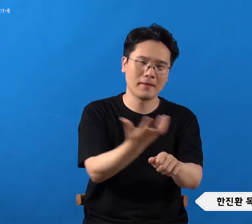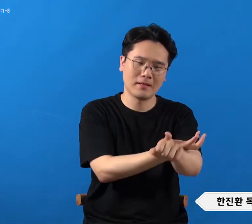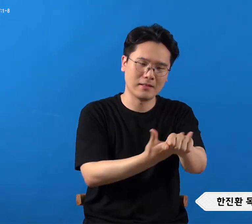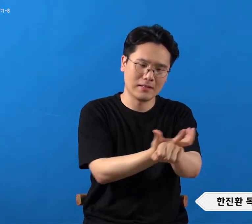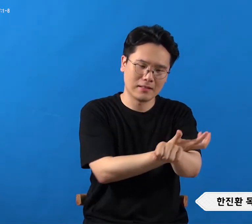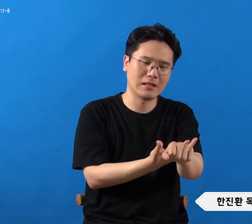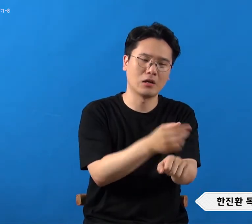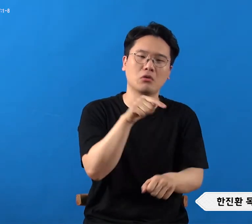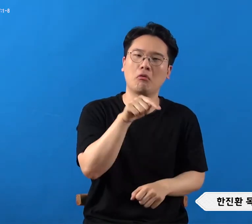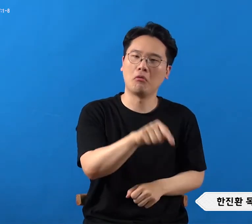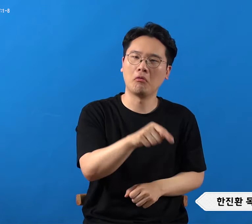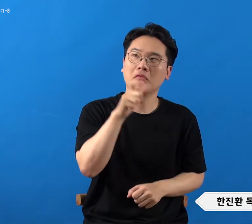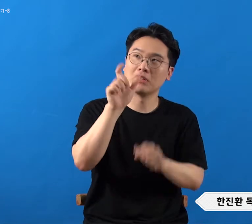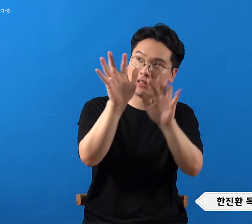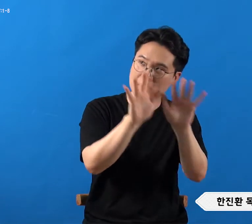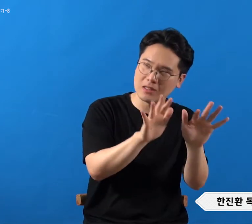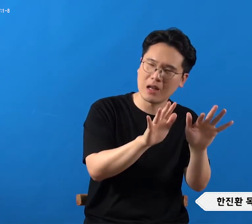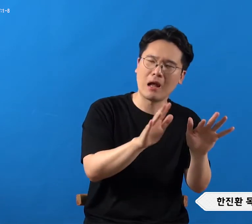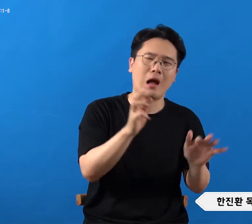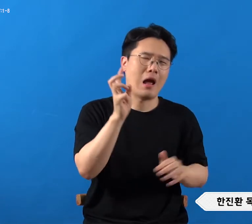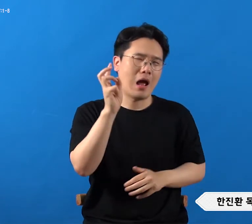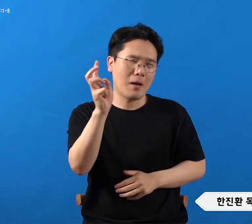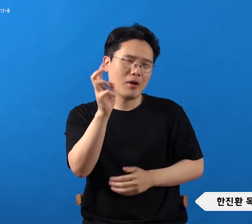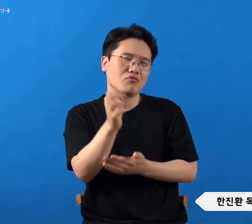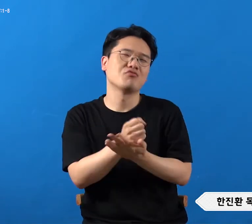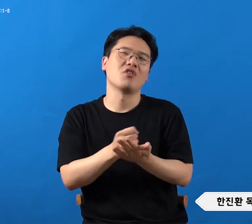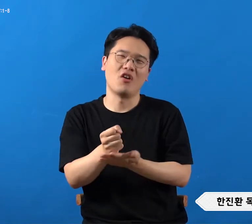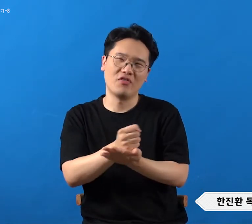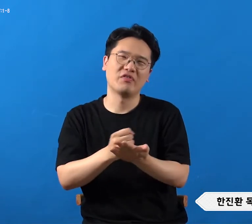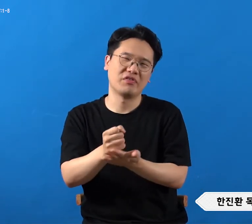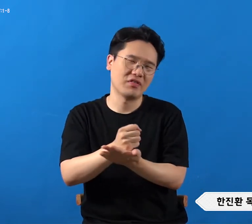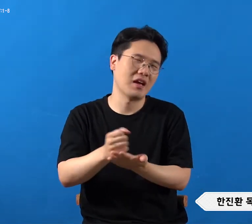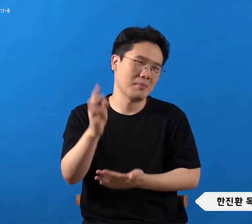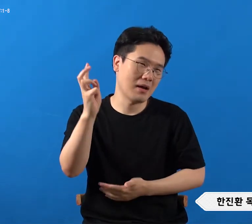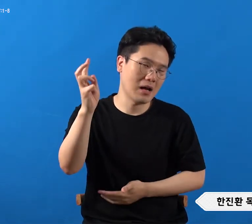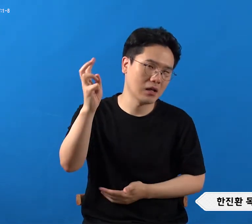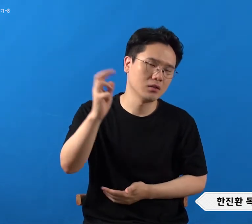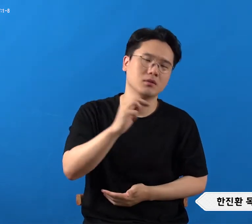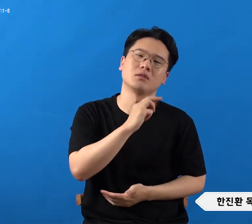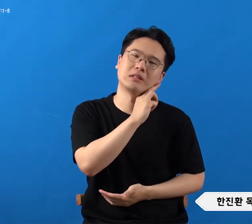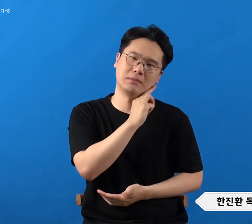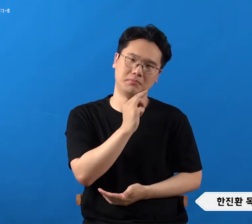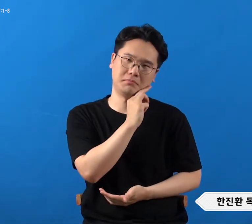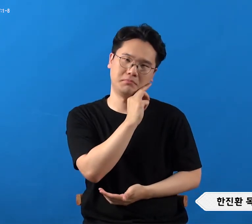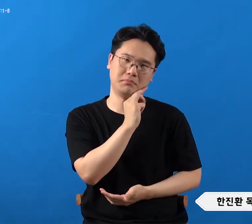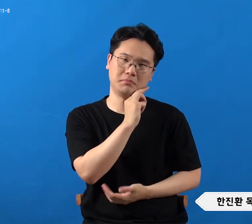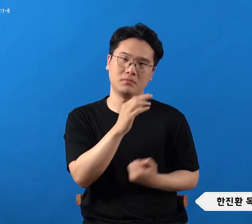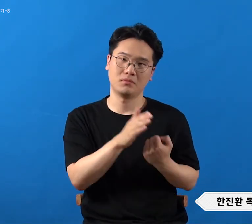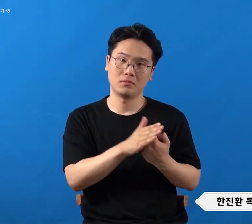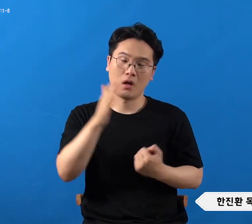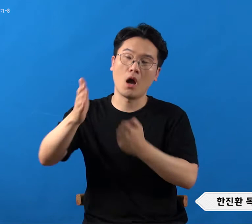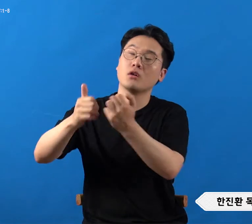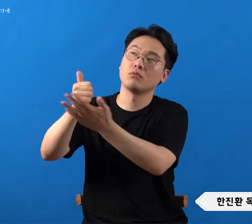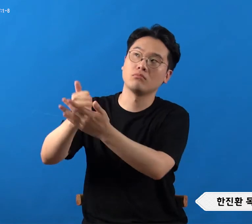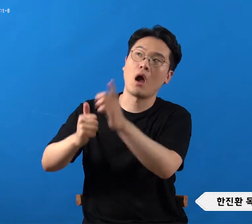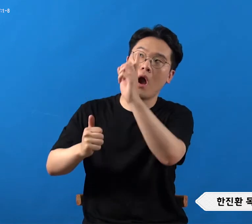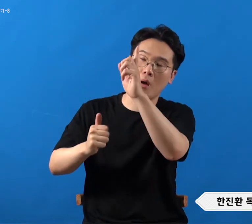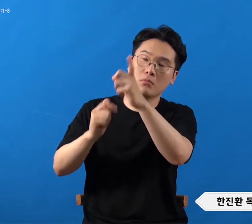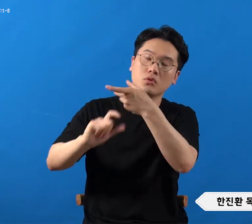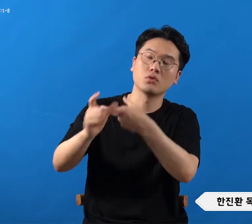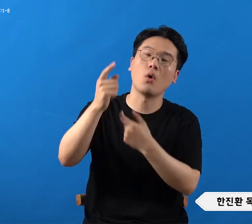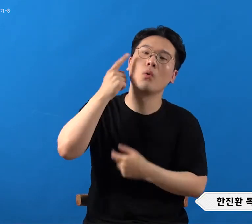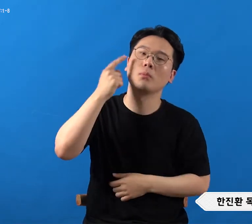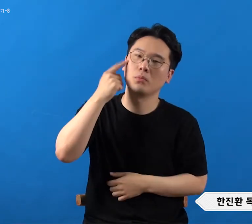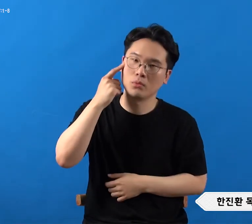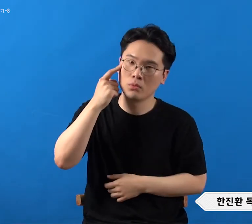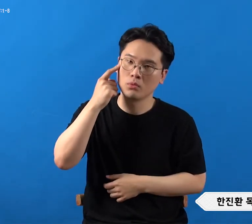어쩌다가 우연히 그렇게 된 것일 수도 있지 않느냐, 그렇게 의심을 한 것 같습니다. 그래서 하나님 한 번 더